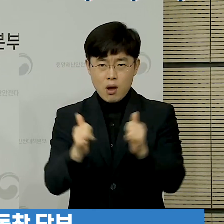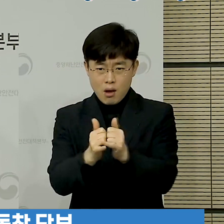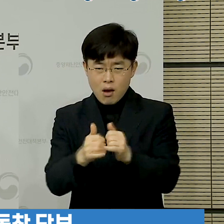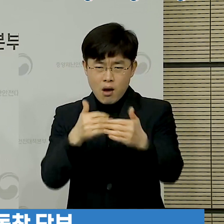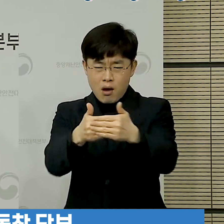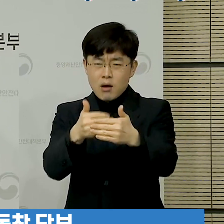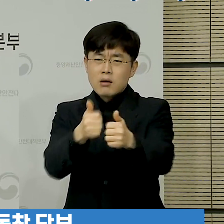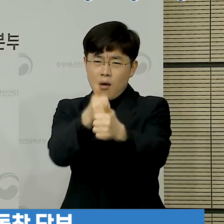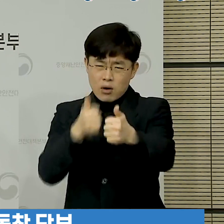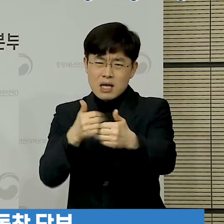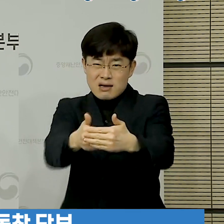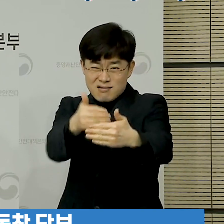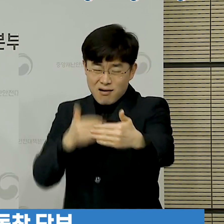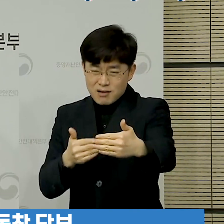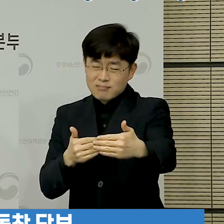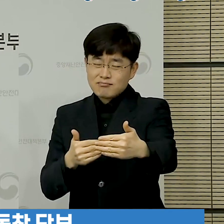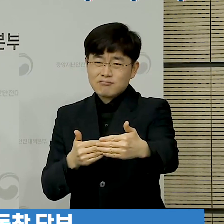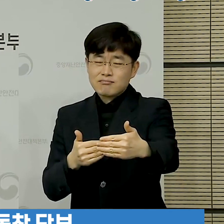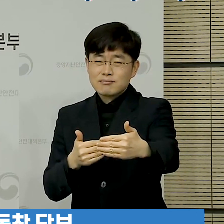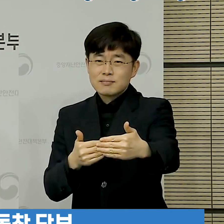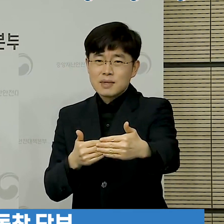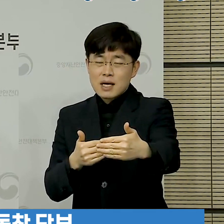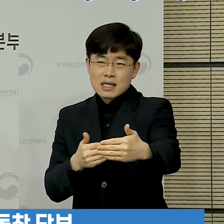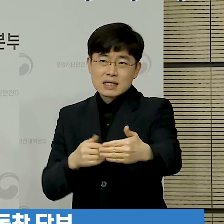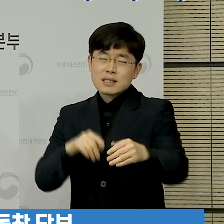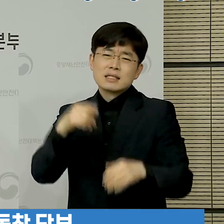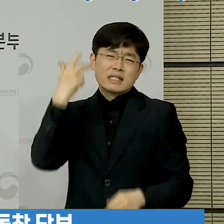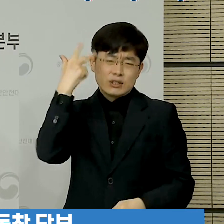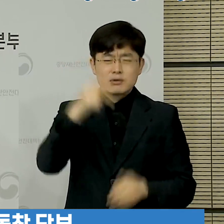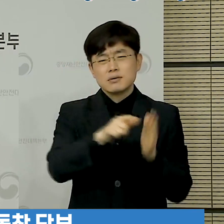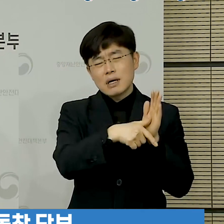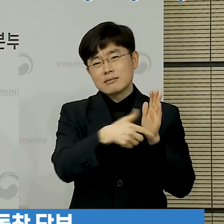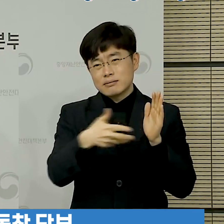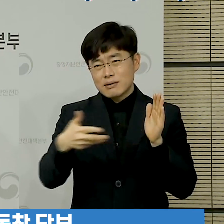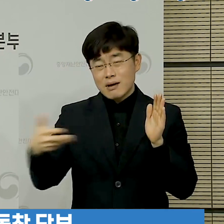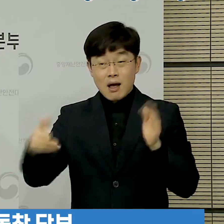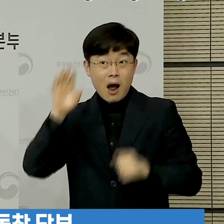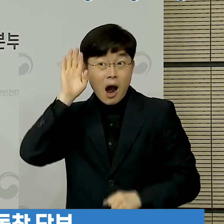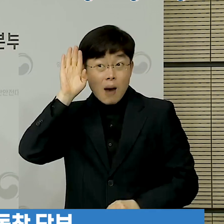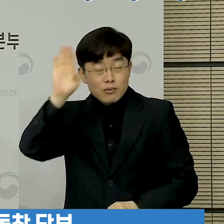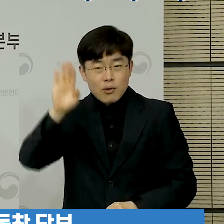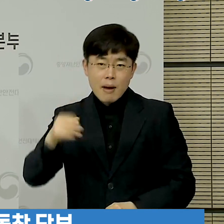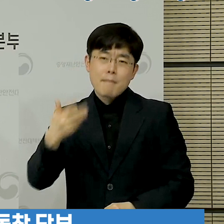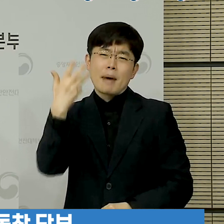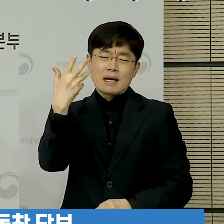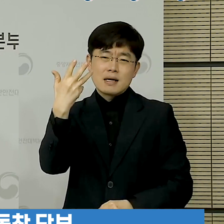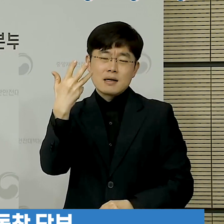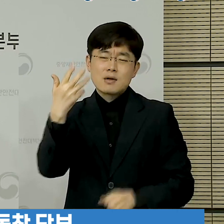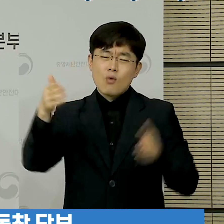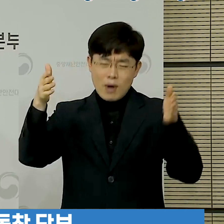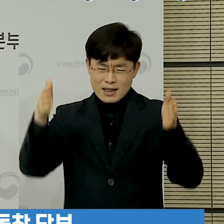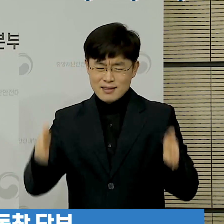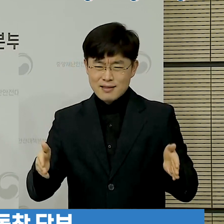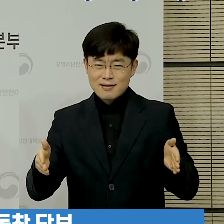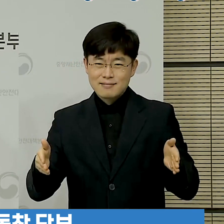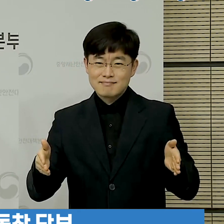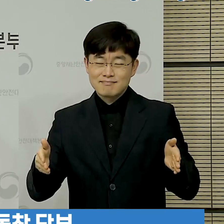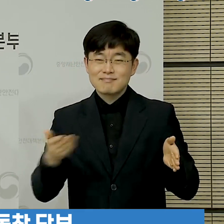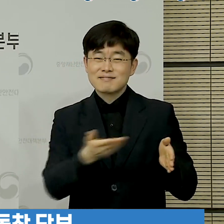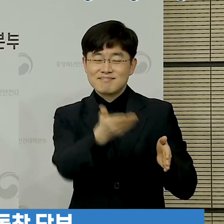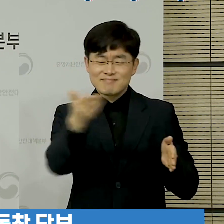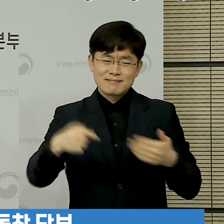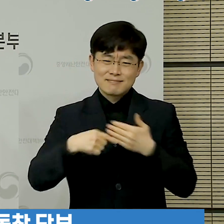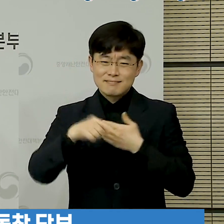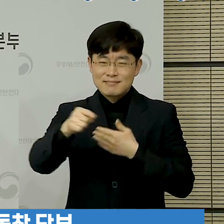거리두기 실천을 호소한 지 일주일이 되었습니다. 앞으로 남은 8일간 국민 여러분들께서는